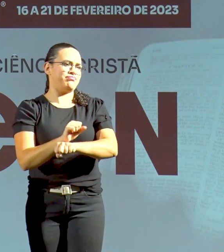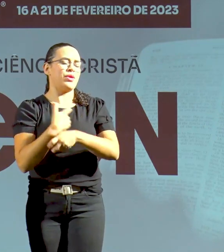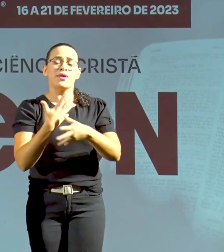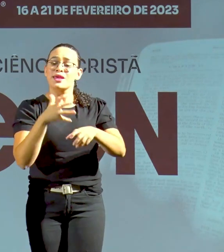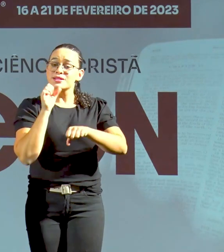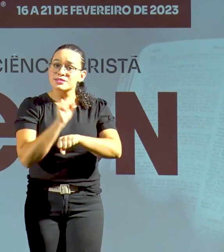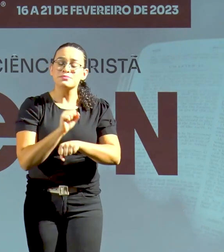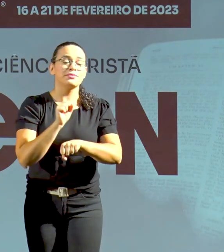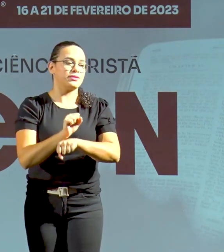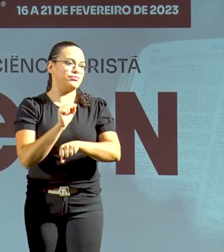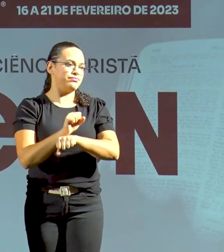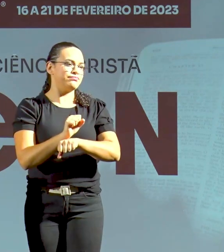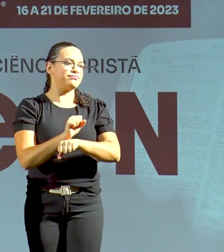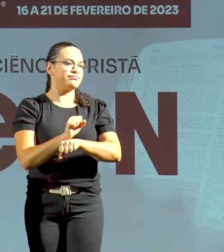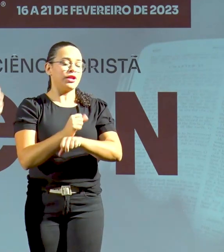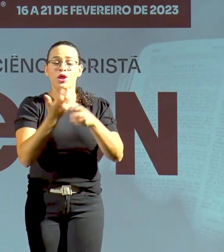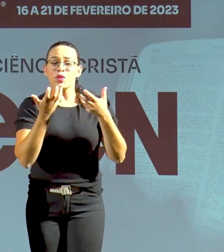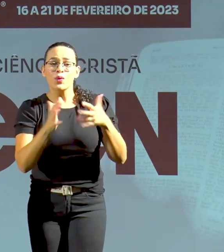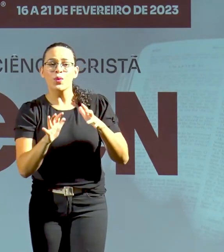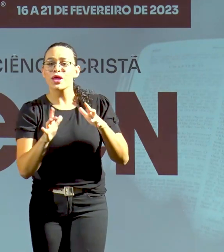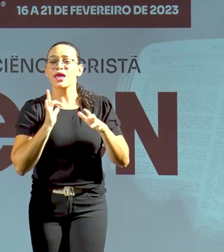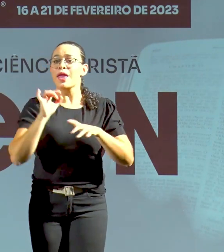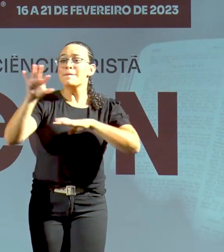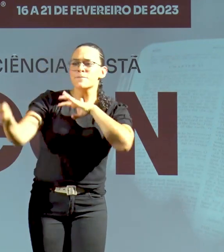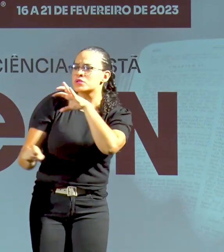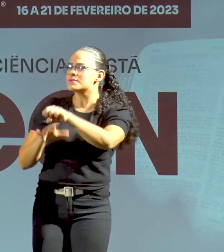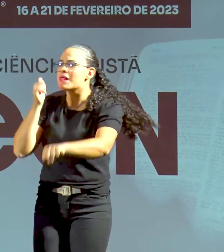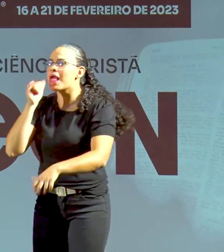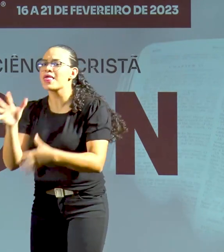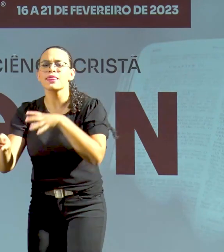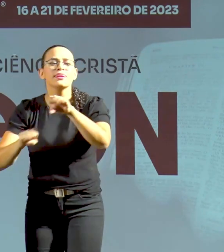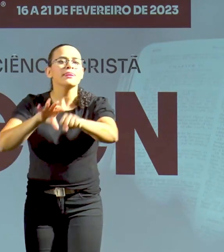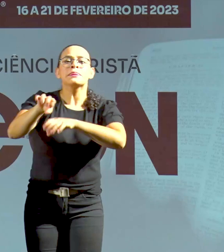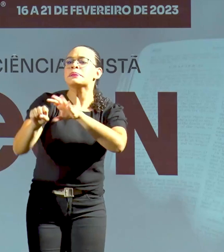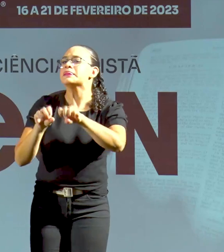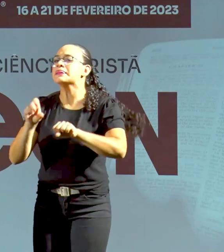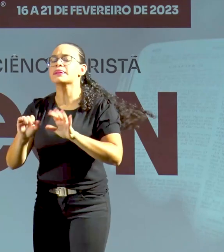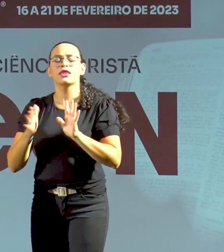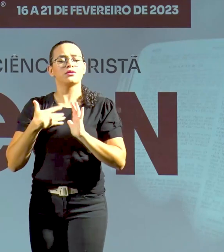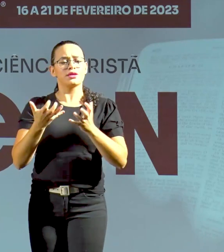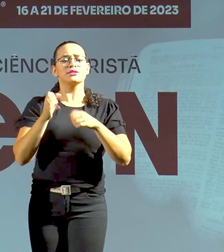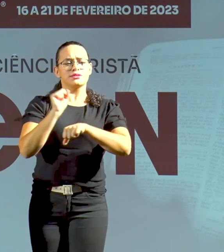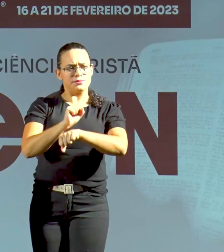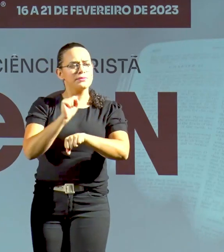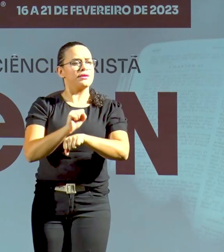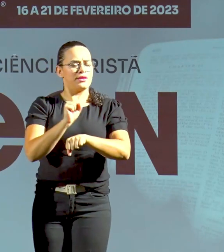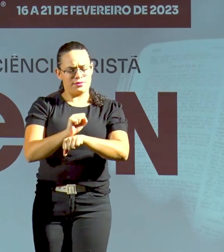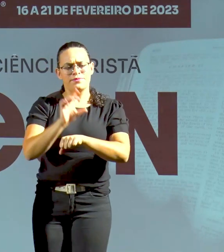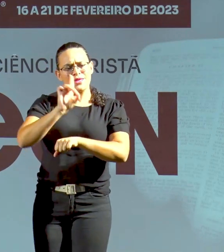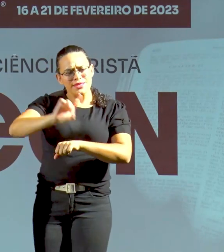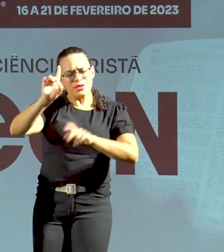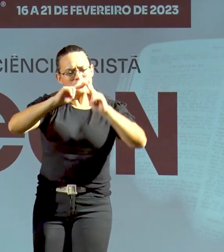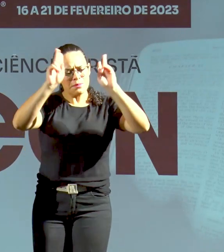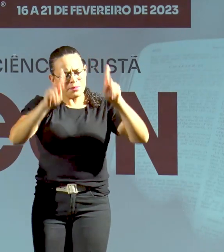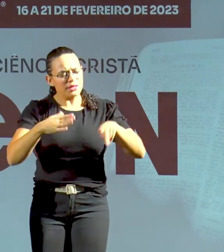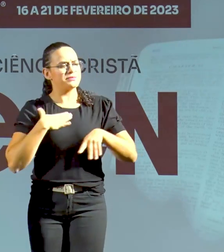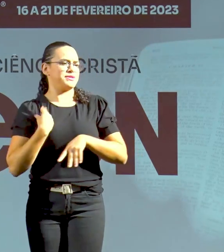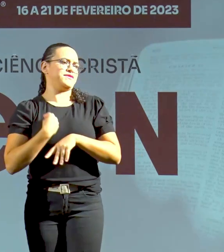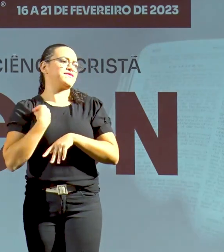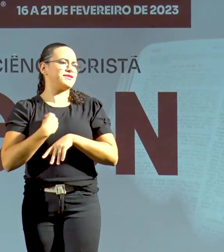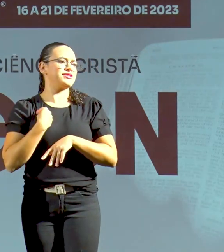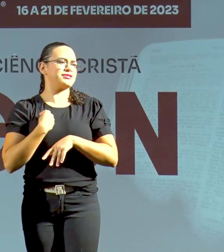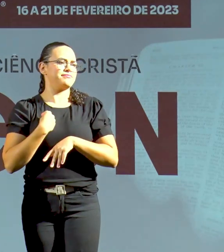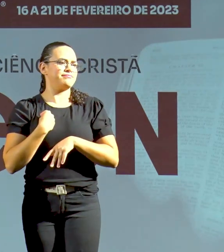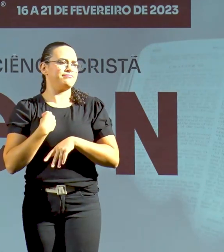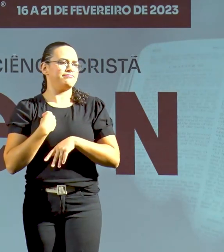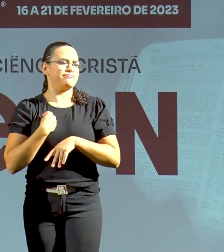quero esperar não quero mais sair desesperado atrás de menina não eu quero esperar aquilo que o senhor tem para mim aquilo que Deus tem para mim eu